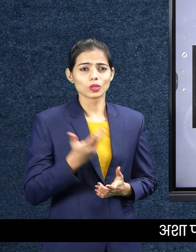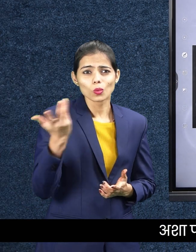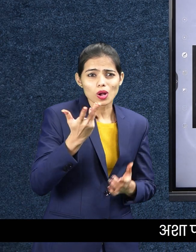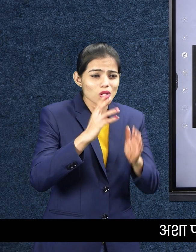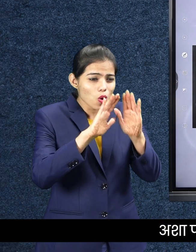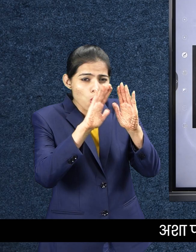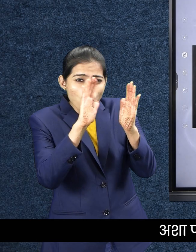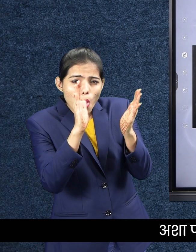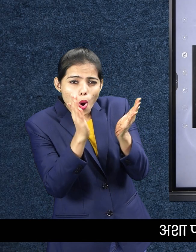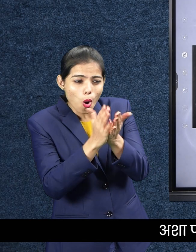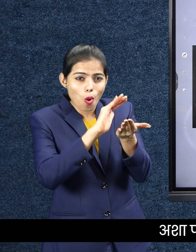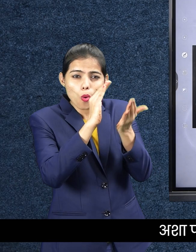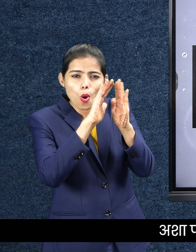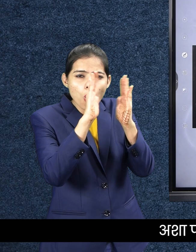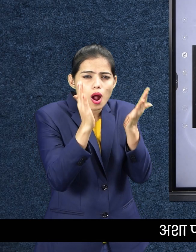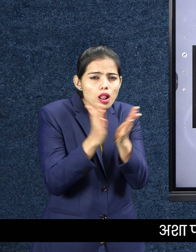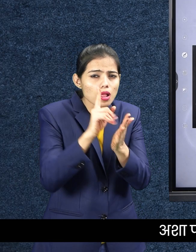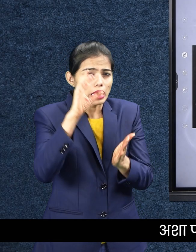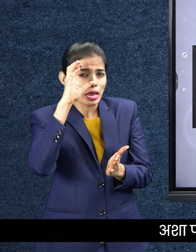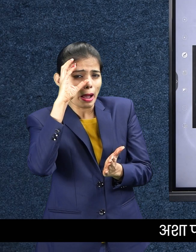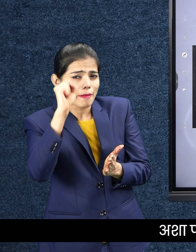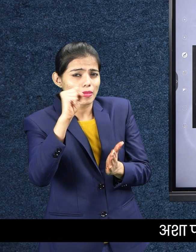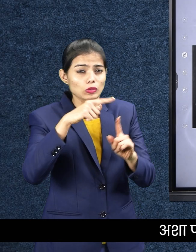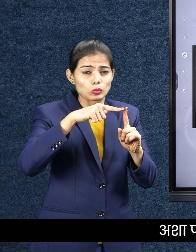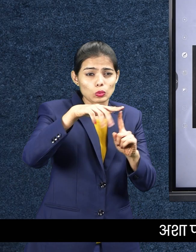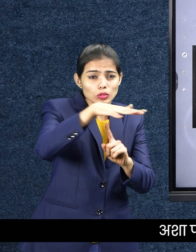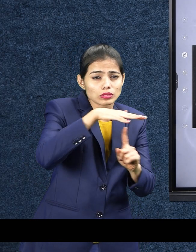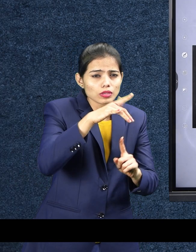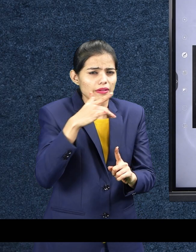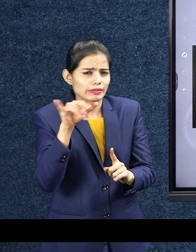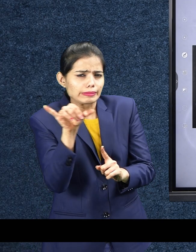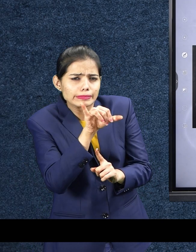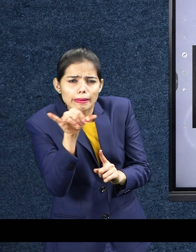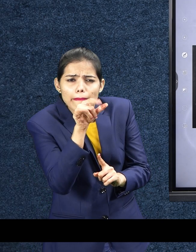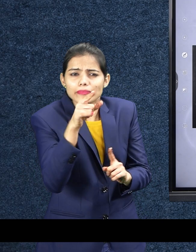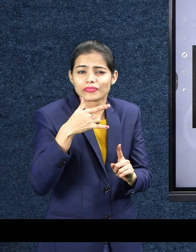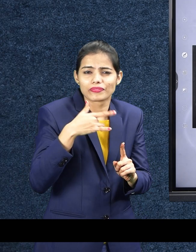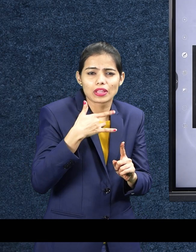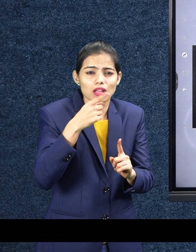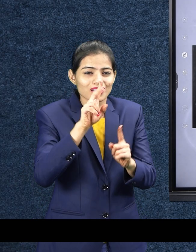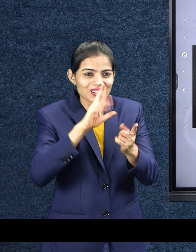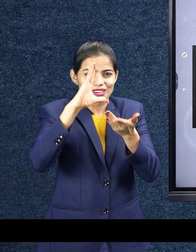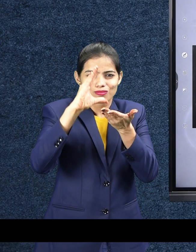अशा परिस्थितीत लक्षात ठेवणे महत्त्वाचे आहे की नवीन मेणबत्तीचे घनफळ